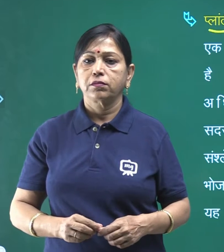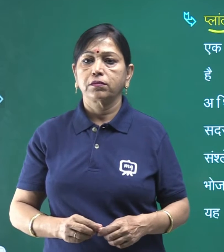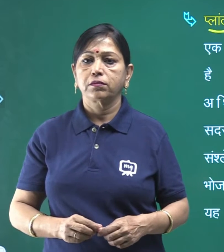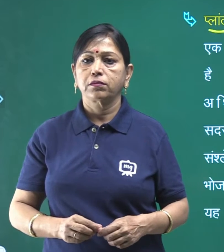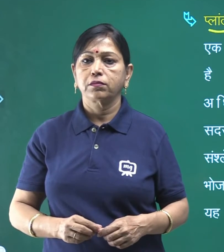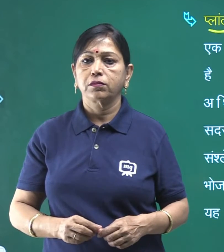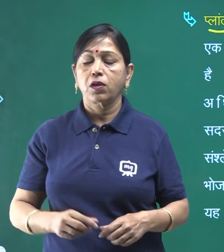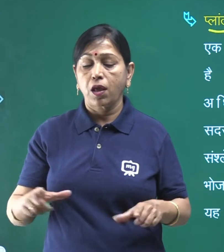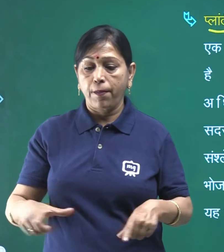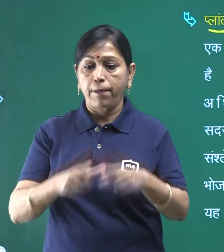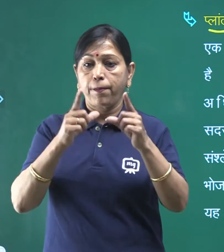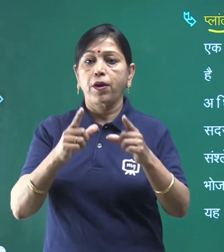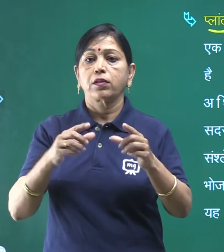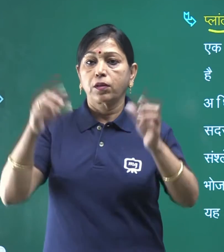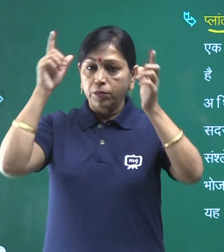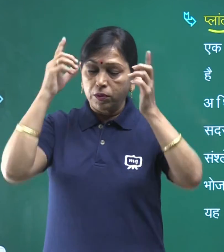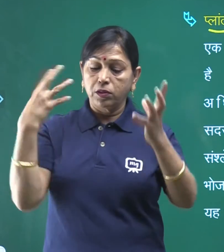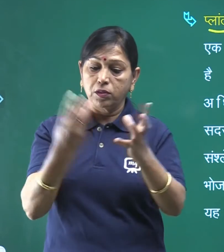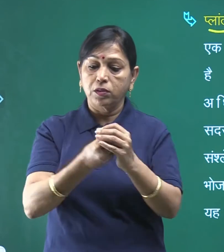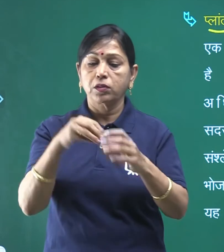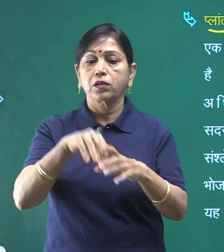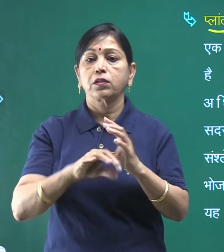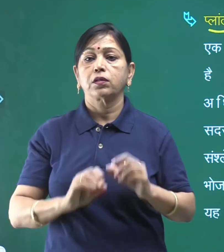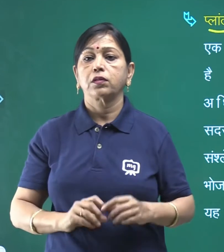पादप जीव जगत की